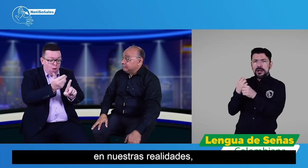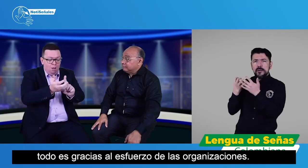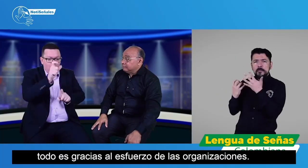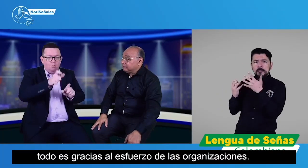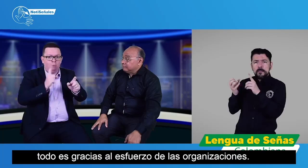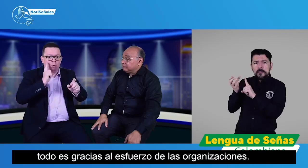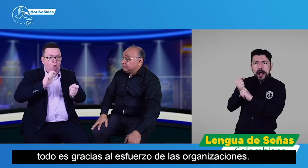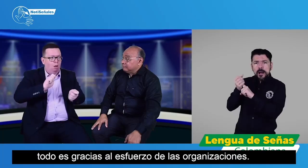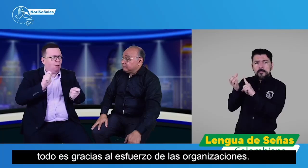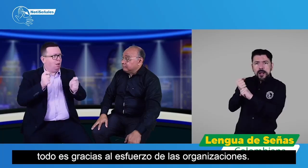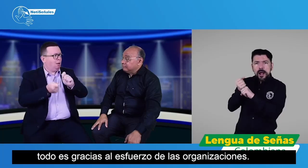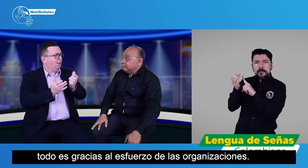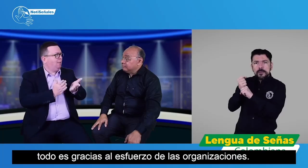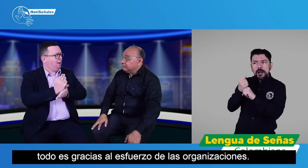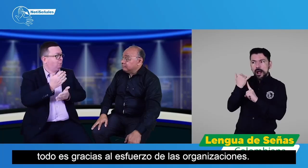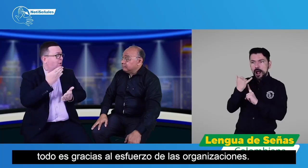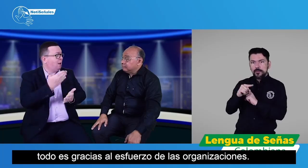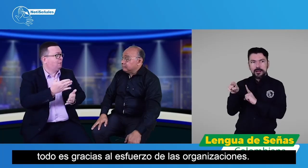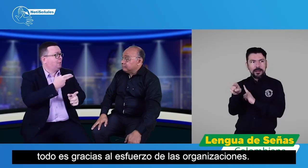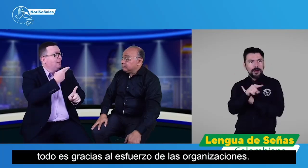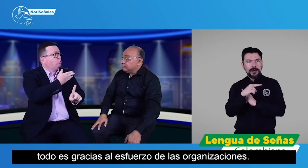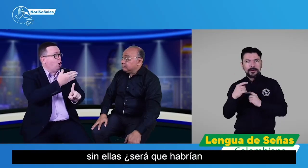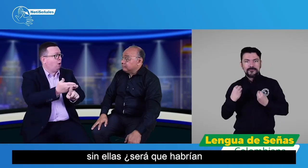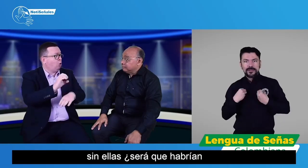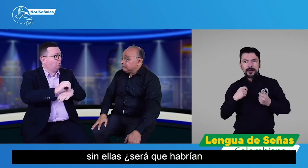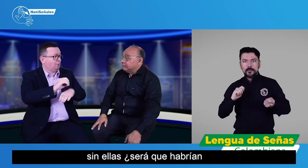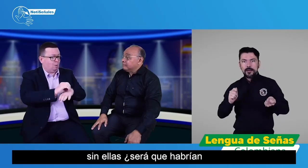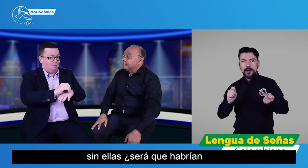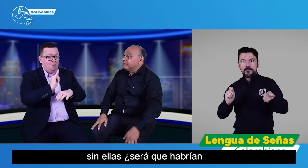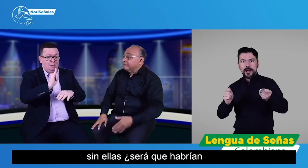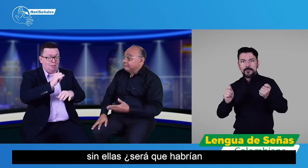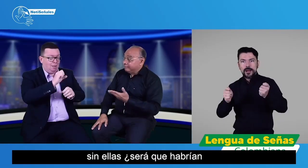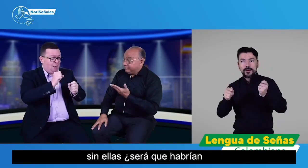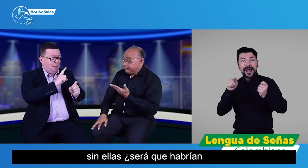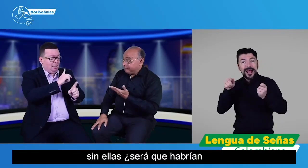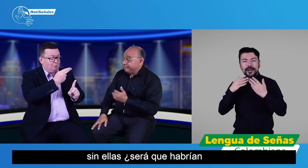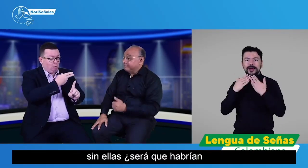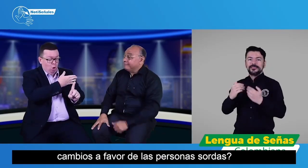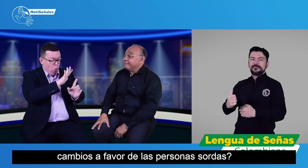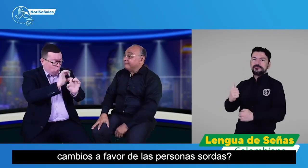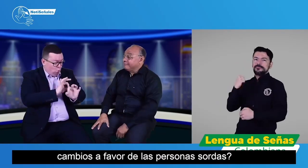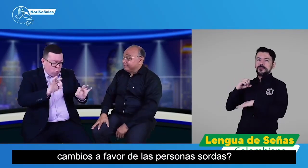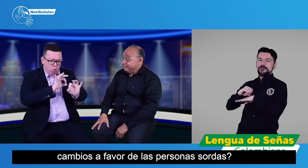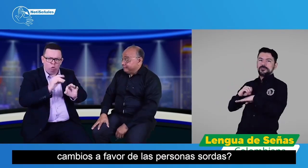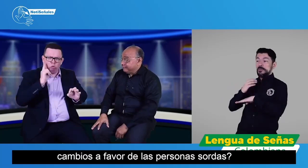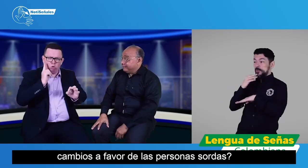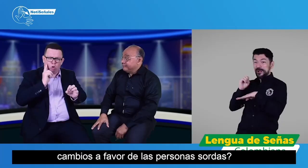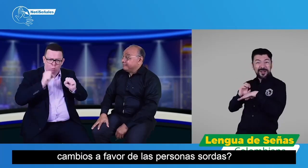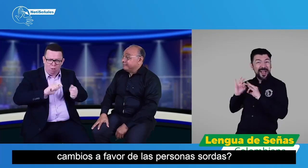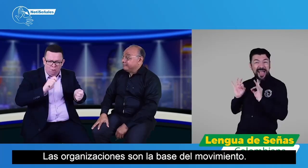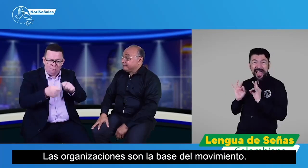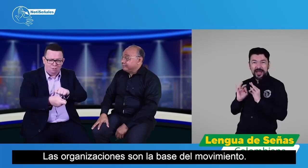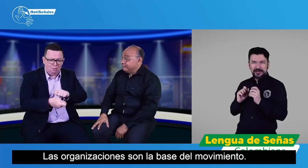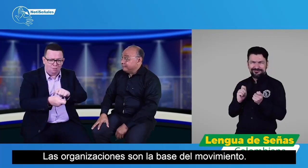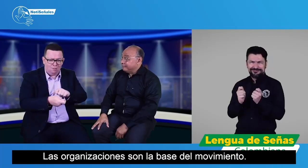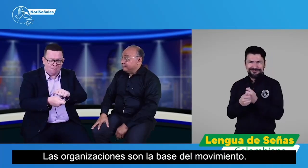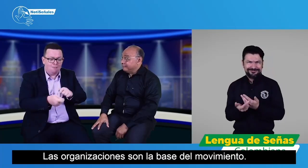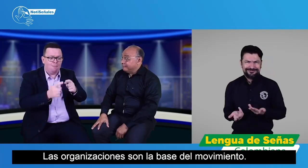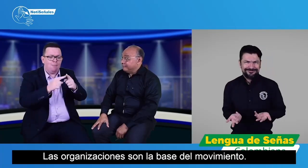Todo es gracias al esfuerzo de las organizaciones. Sin ellas, ¿será que habrían cambios a favor de las personas sordas? Las organizaciones son la